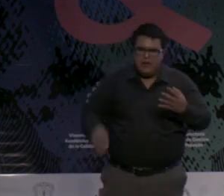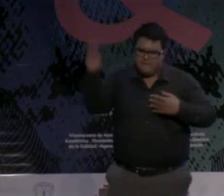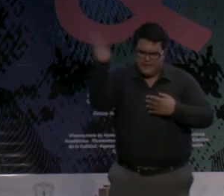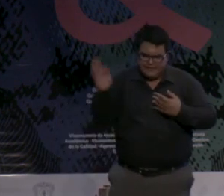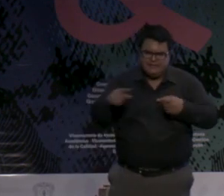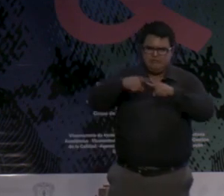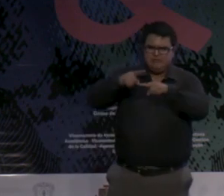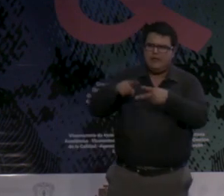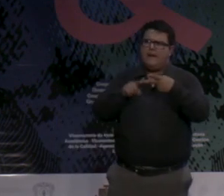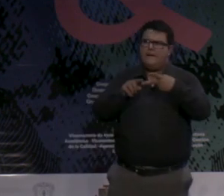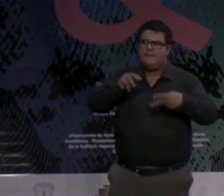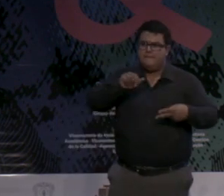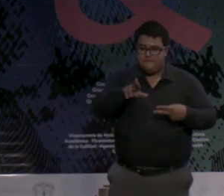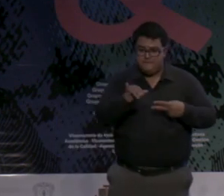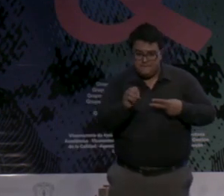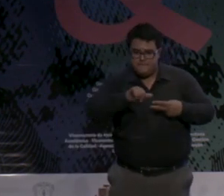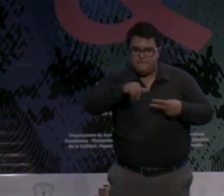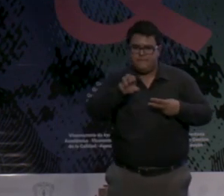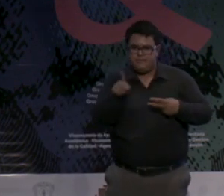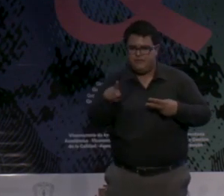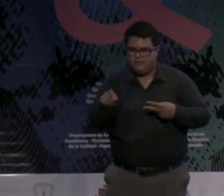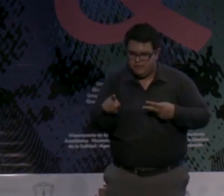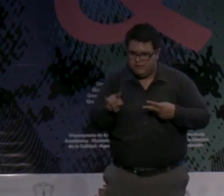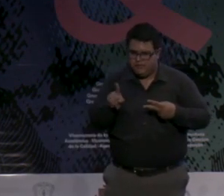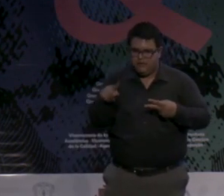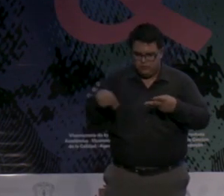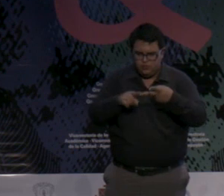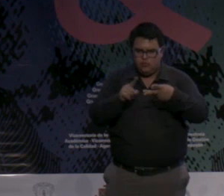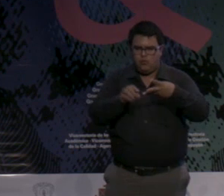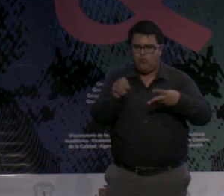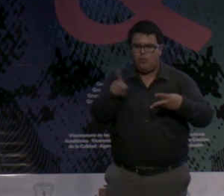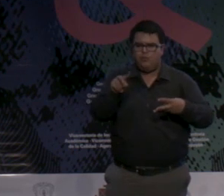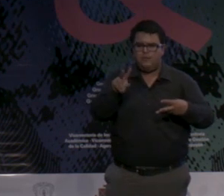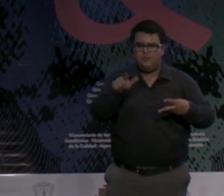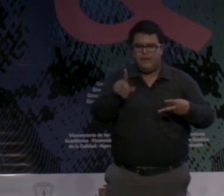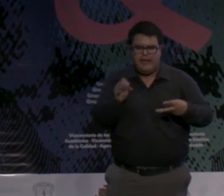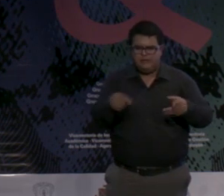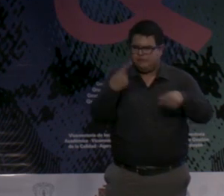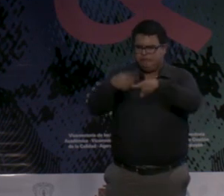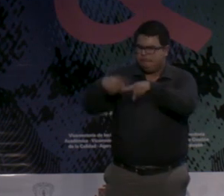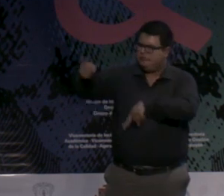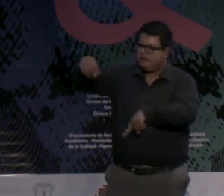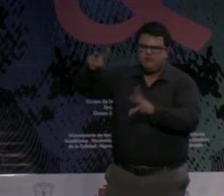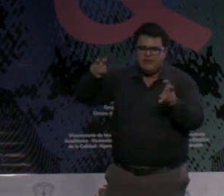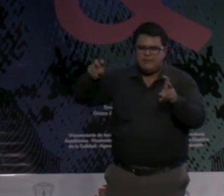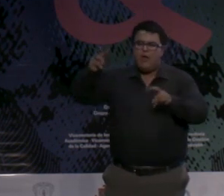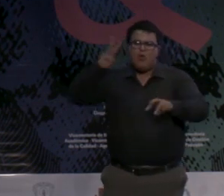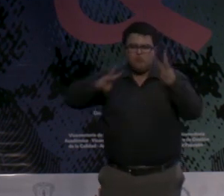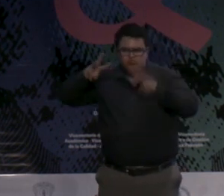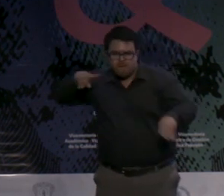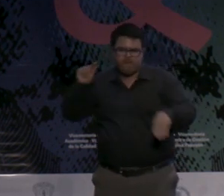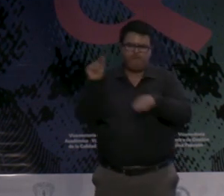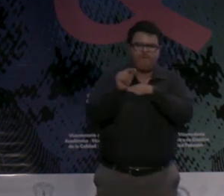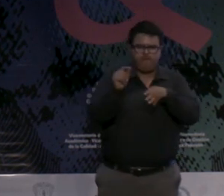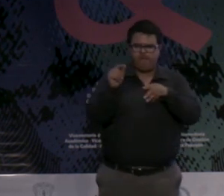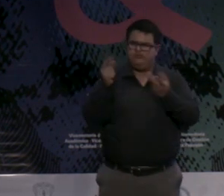el Muquifu, Museo de las Favelas y Museo de los Quilombos y las Favelas Urbanos,